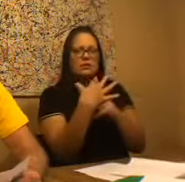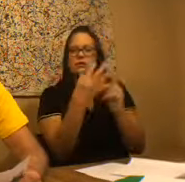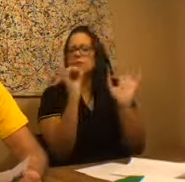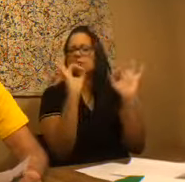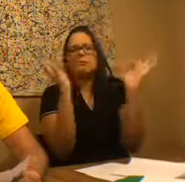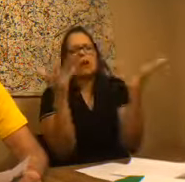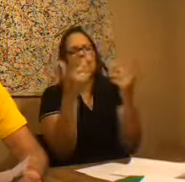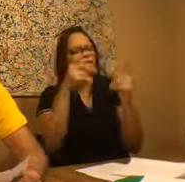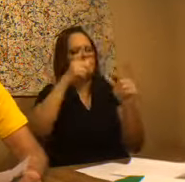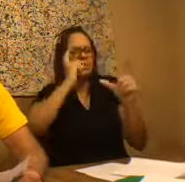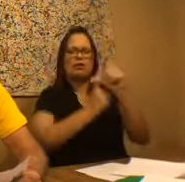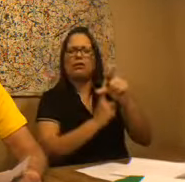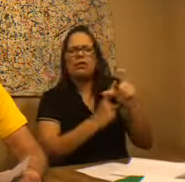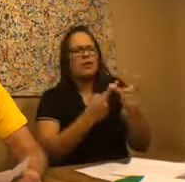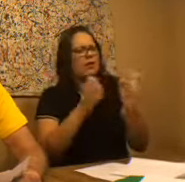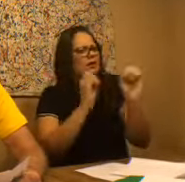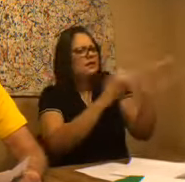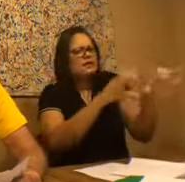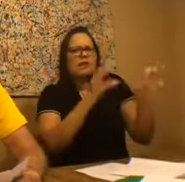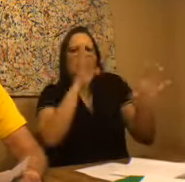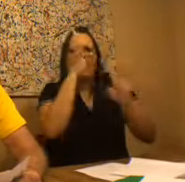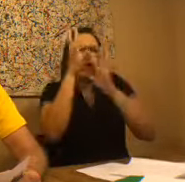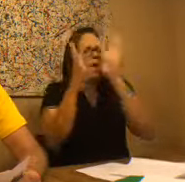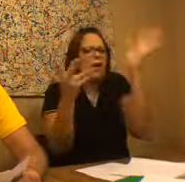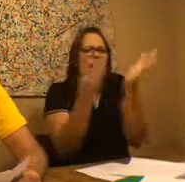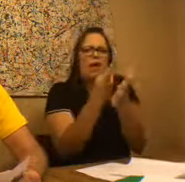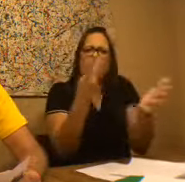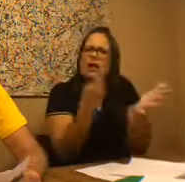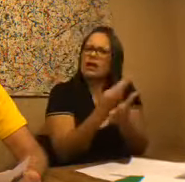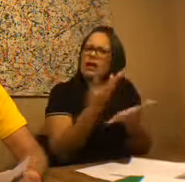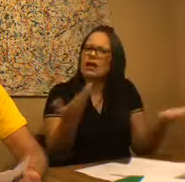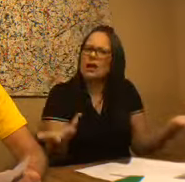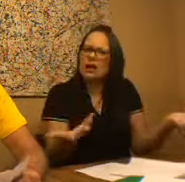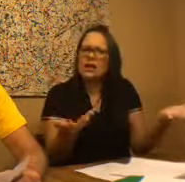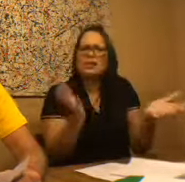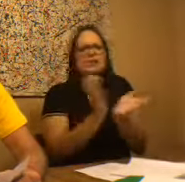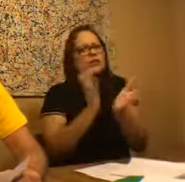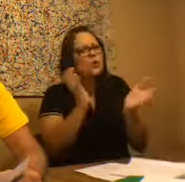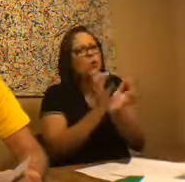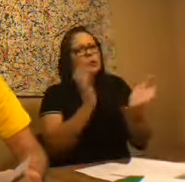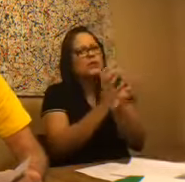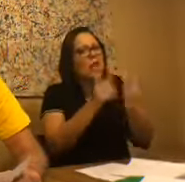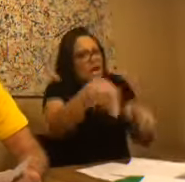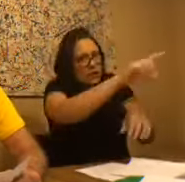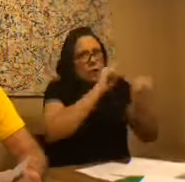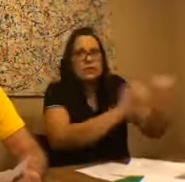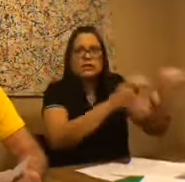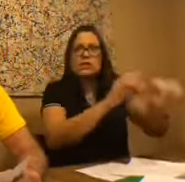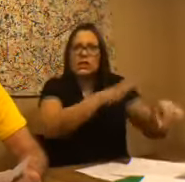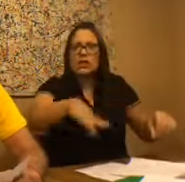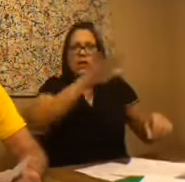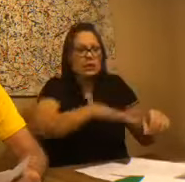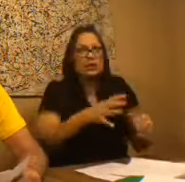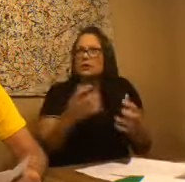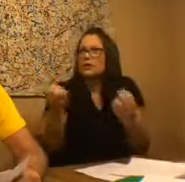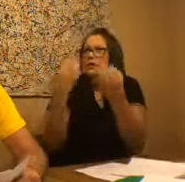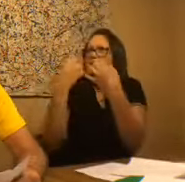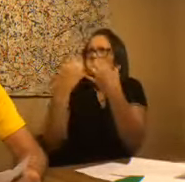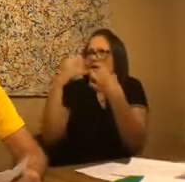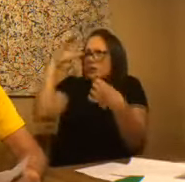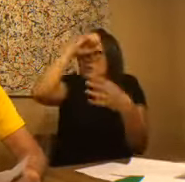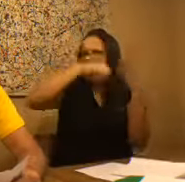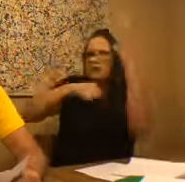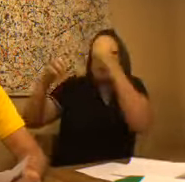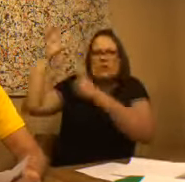ensino tudo que não presta forma mais que militância estão formando guerrilheiros aos milhares por